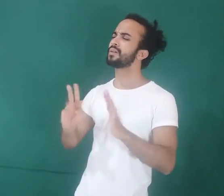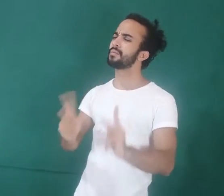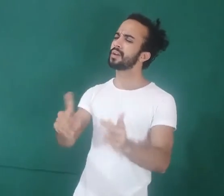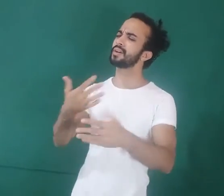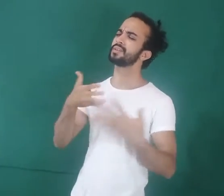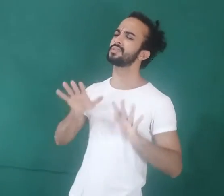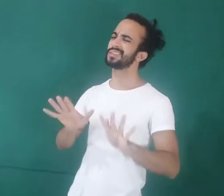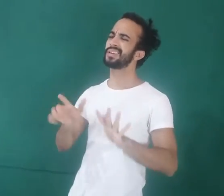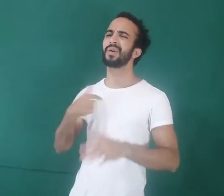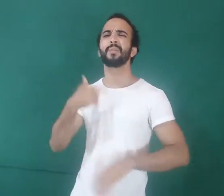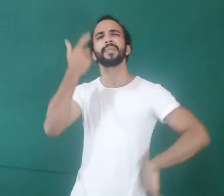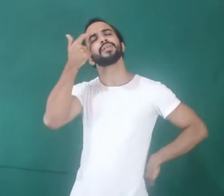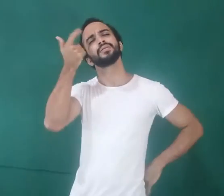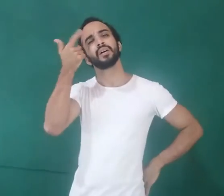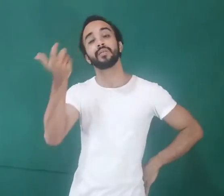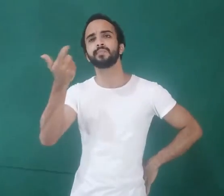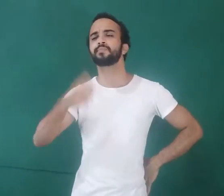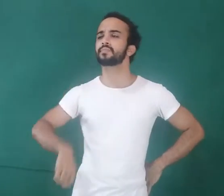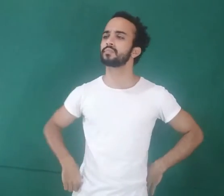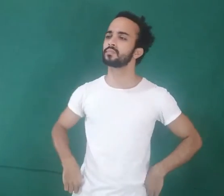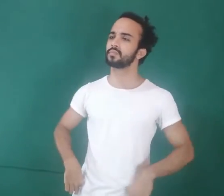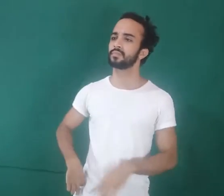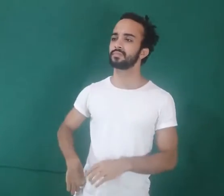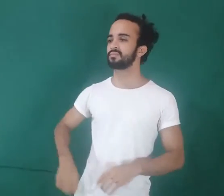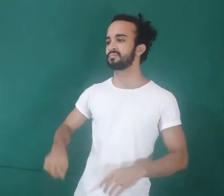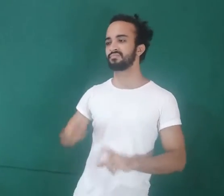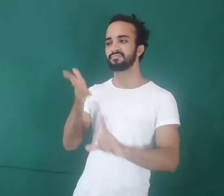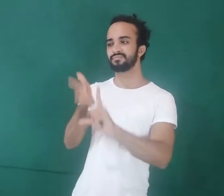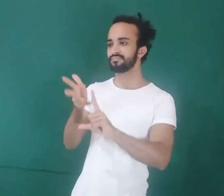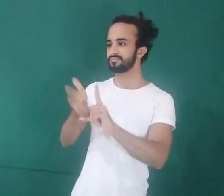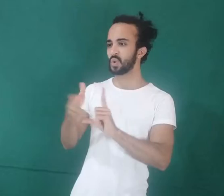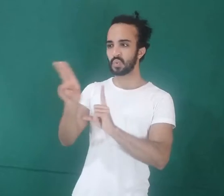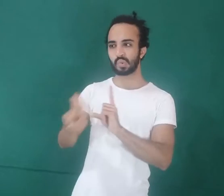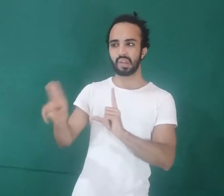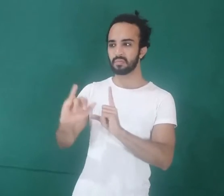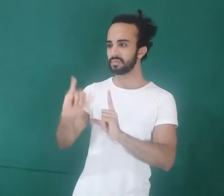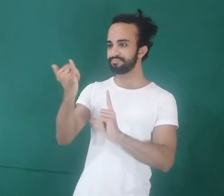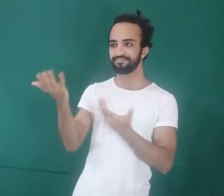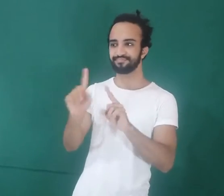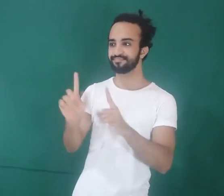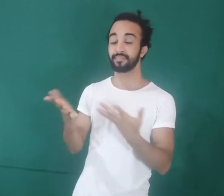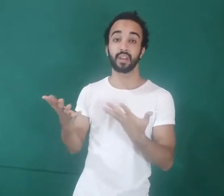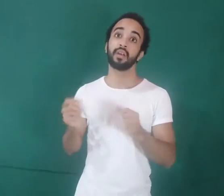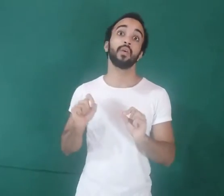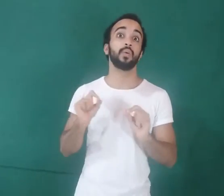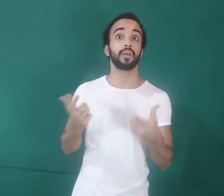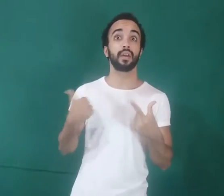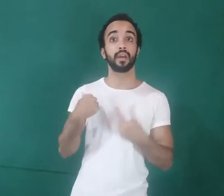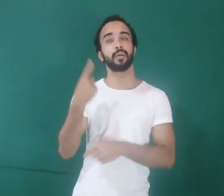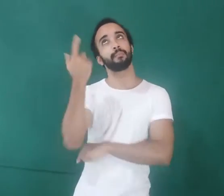assim, subutilizado. Então, eu comecei a criar umas coisas, comecei a quebrar a minha cabeça e criar umas coisas,